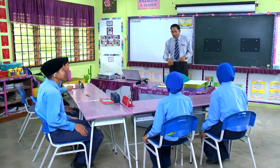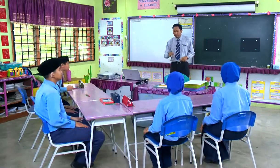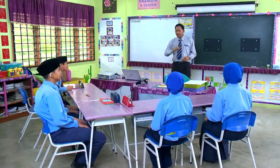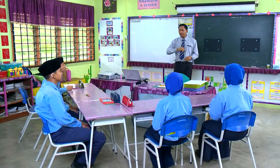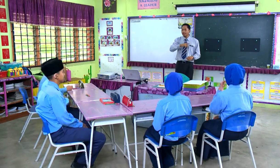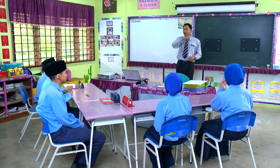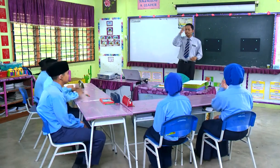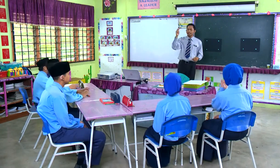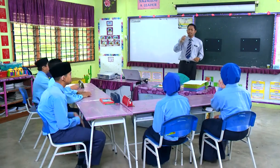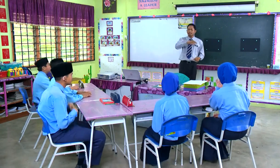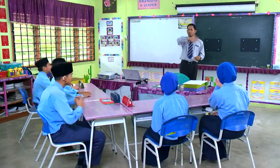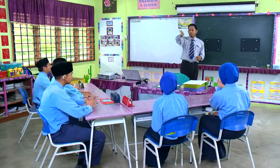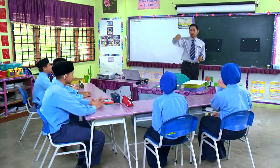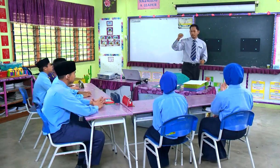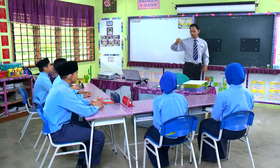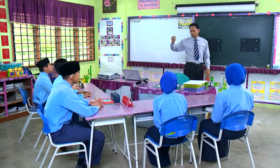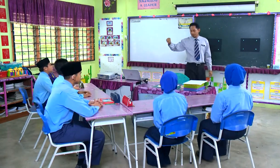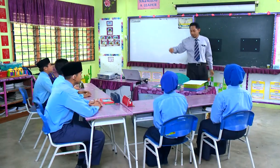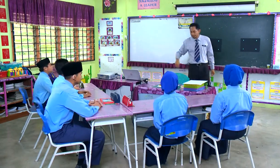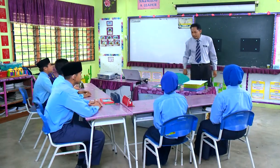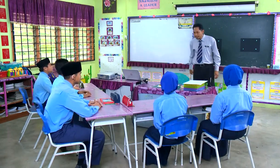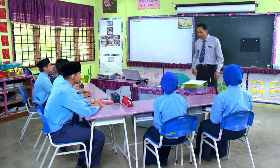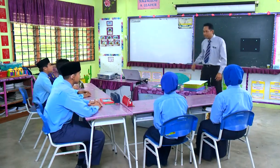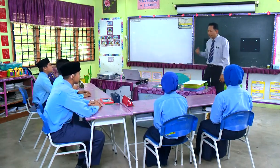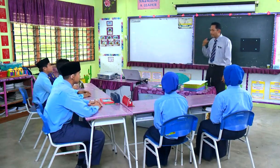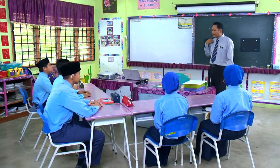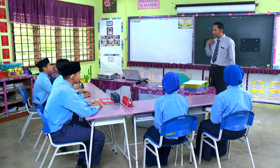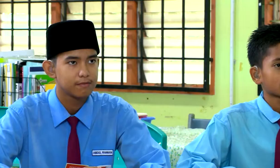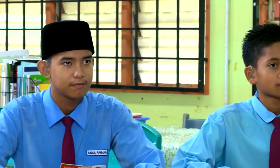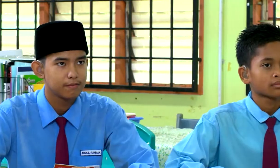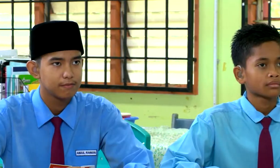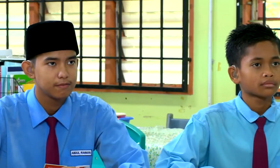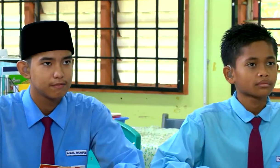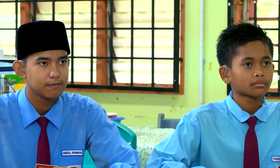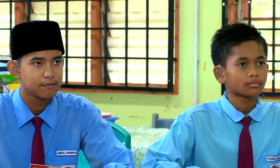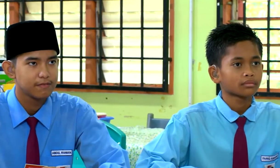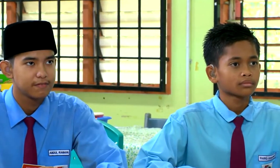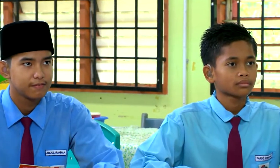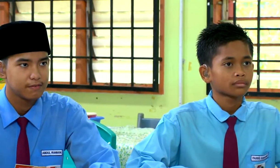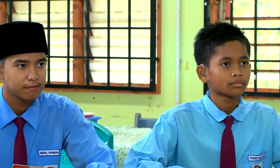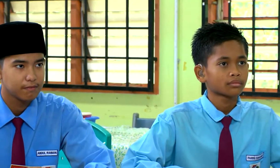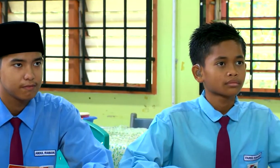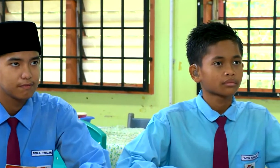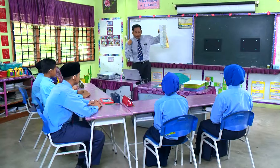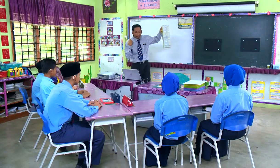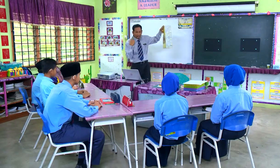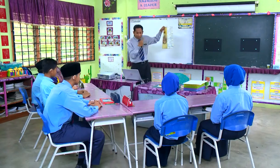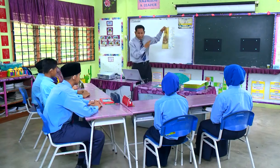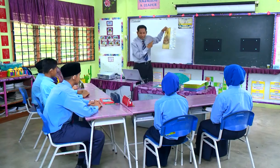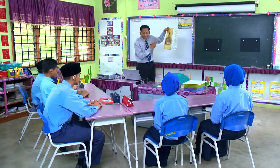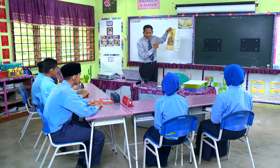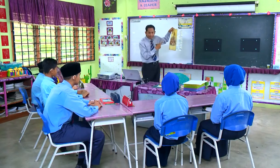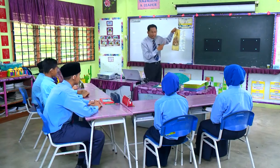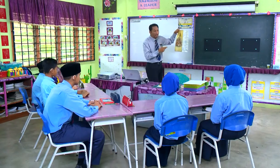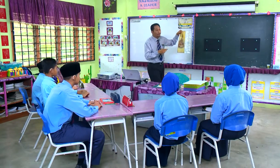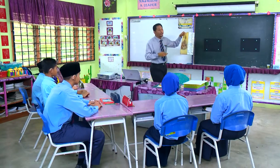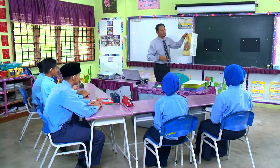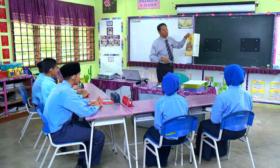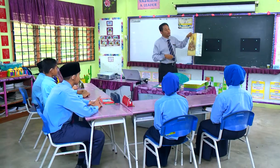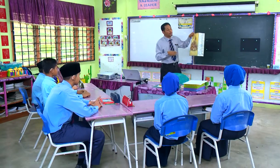Saya nak tanya semua murid-murid. Saya ada beg. Nampak? Okey, cuba awak